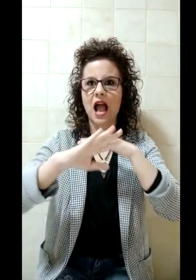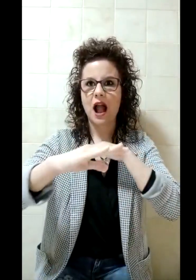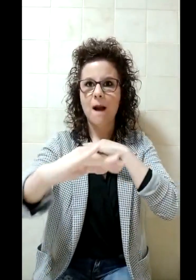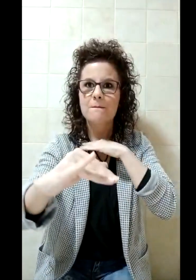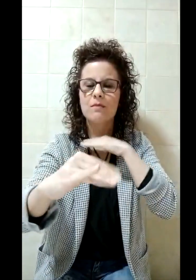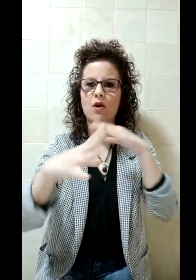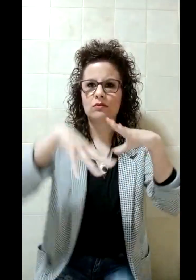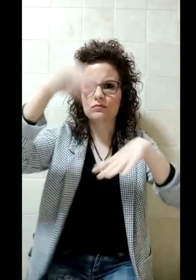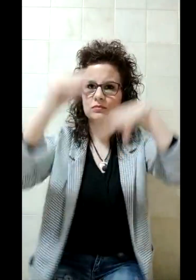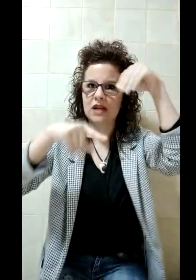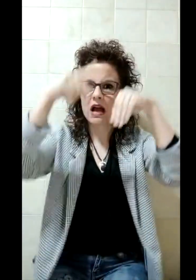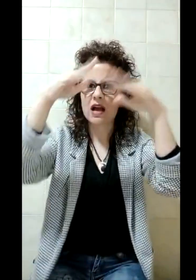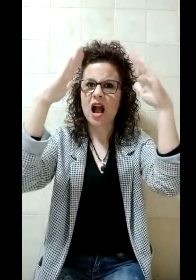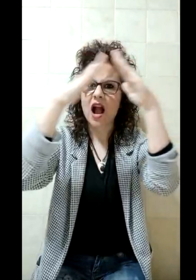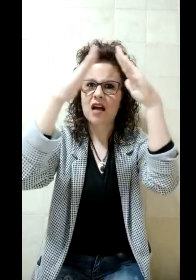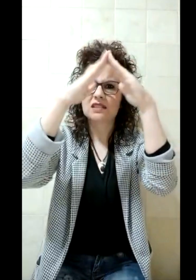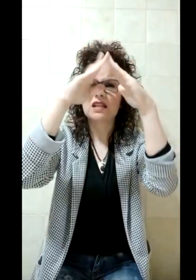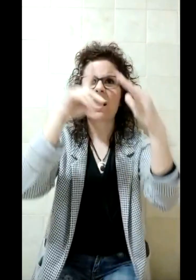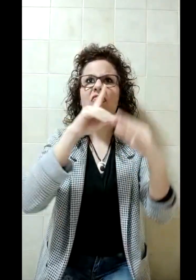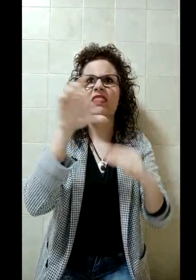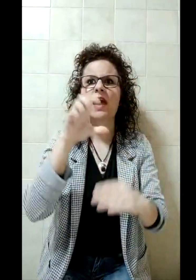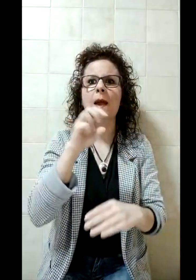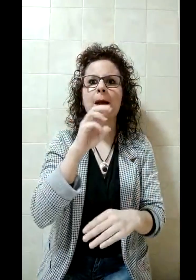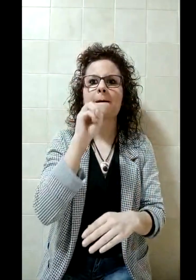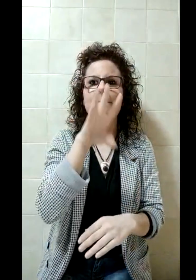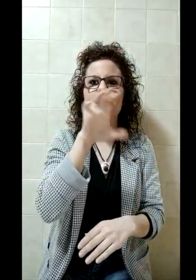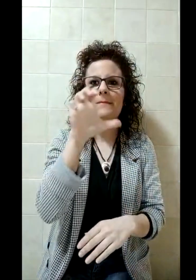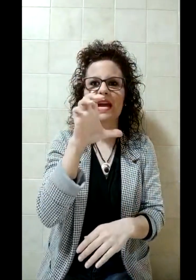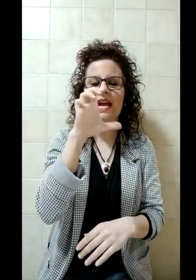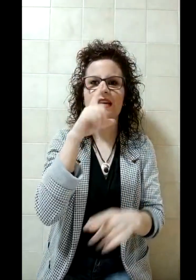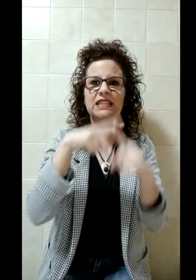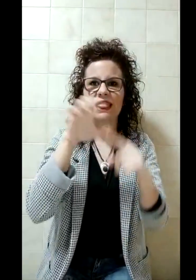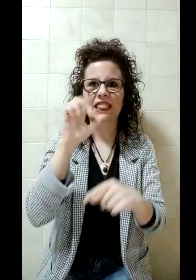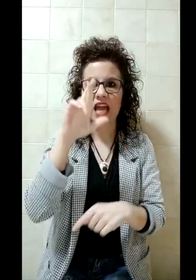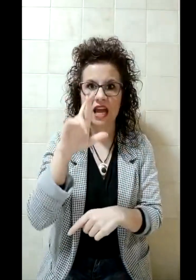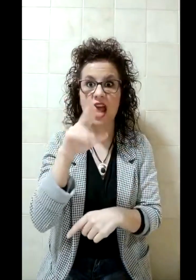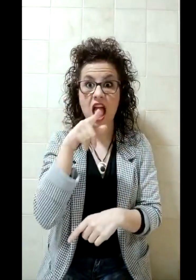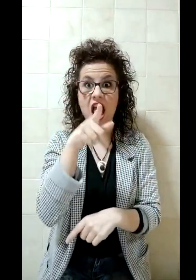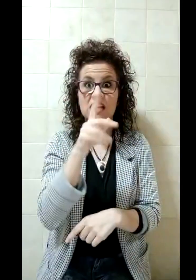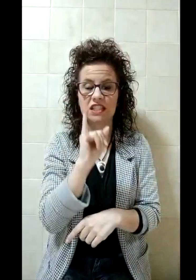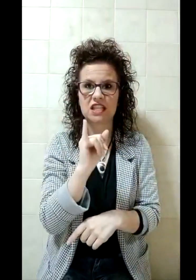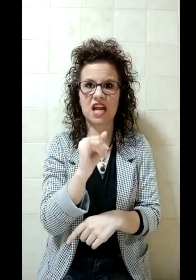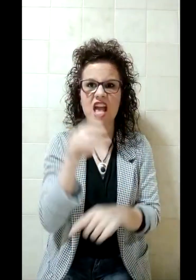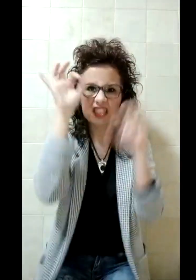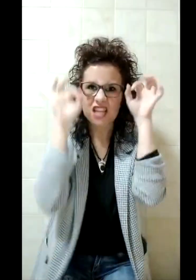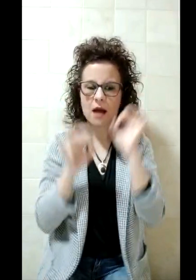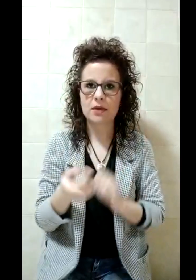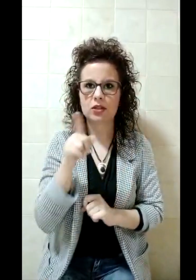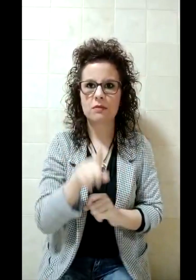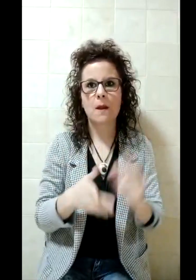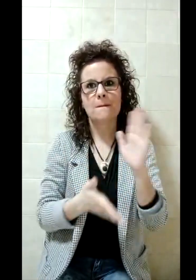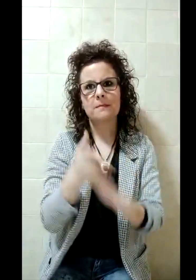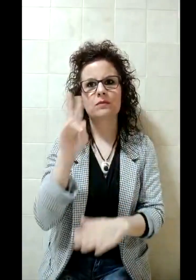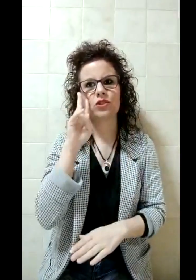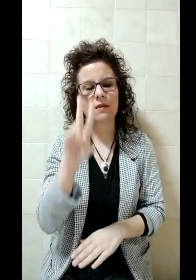campo y subieron a una colina que Mark conocía. «Allí estaba la casa de Peter», dijo Mark. «Peter, el de la